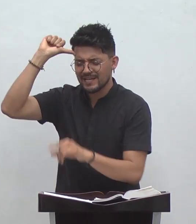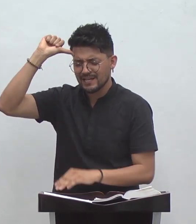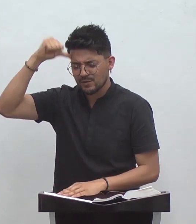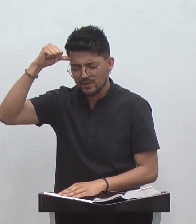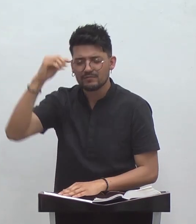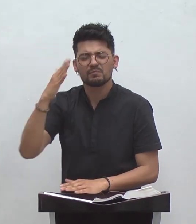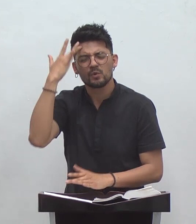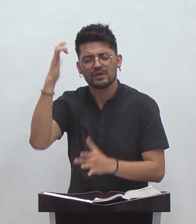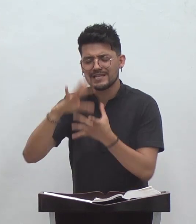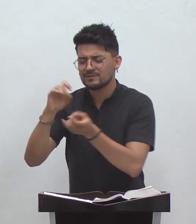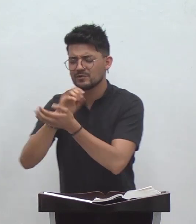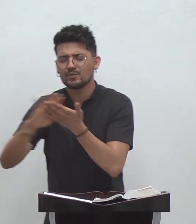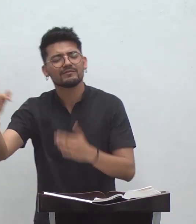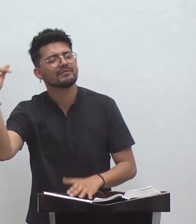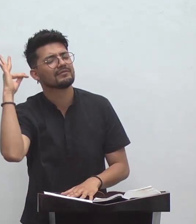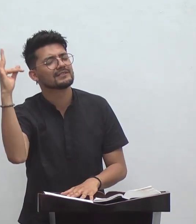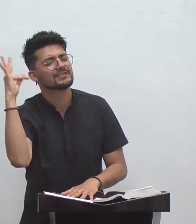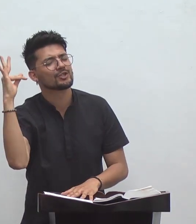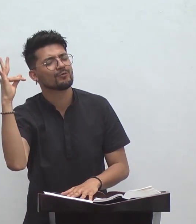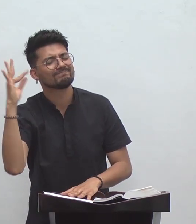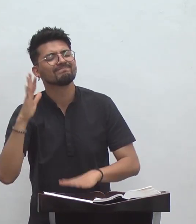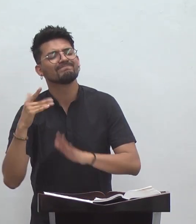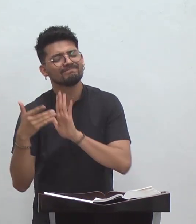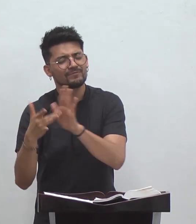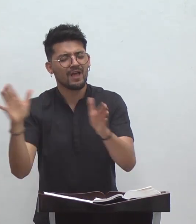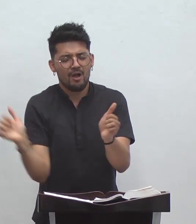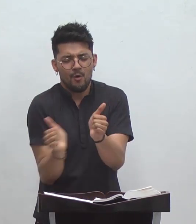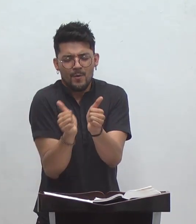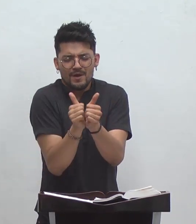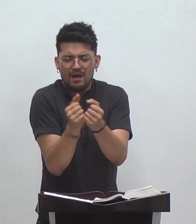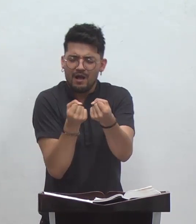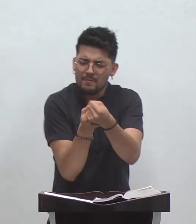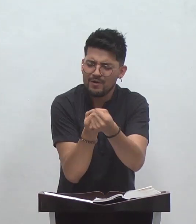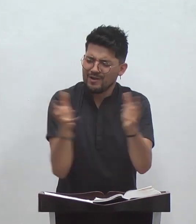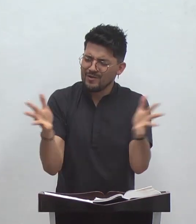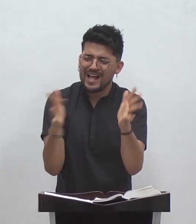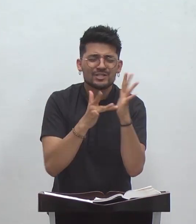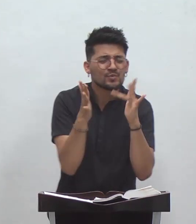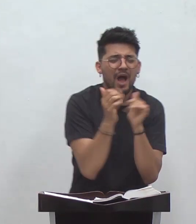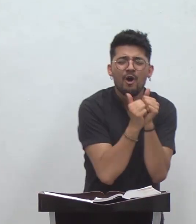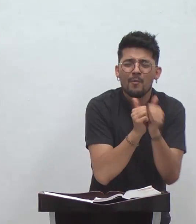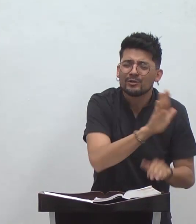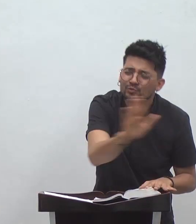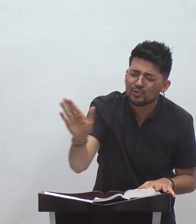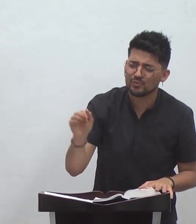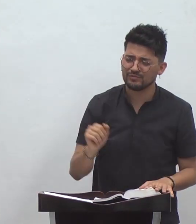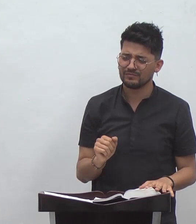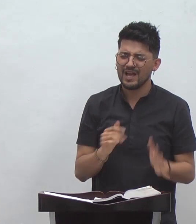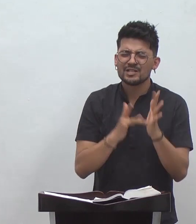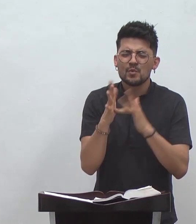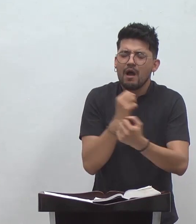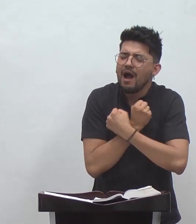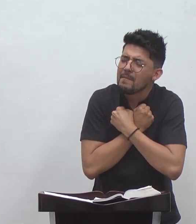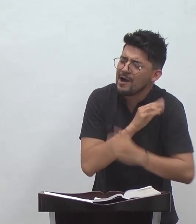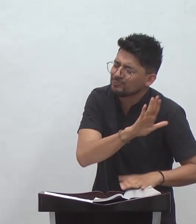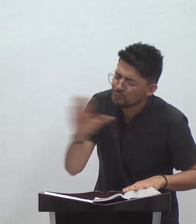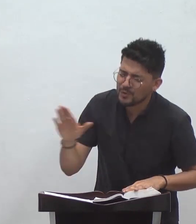a escuchar la palabra del Hijo. Y tú estás aquí como testigo de toda verdad y estás dispuesto a acompañarnos, a no abandonarnos,